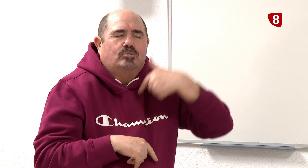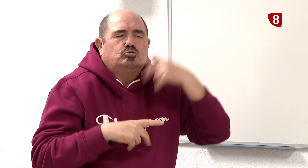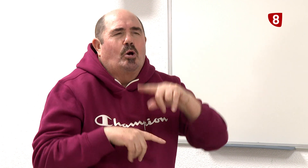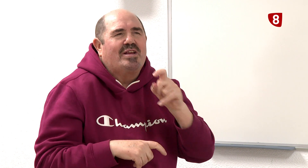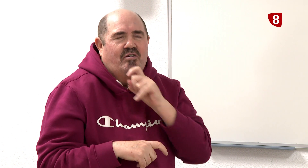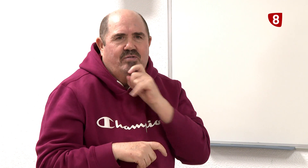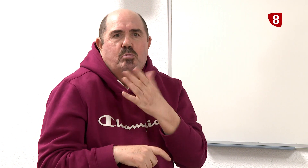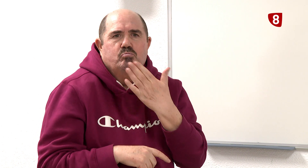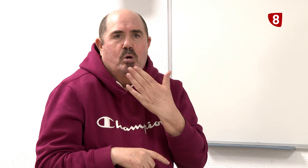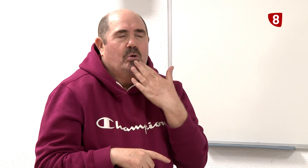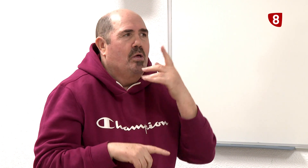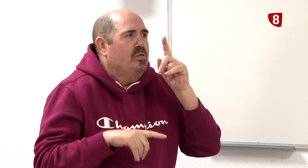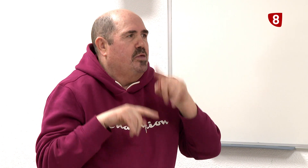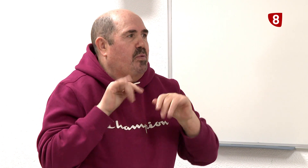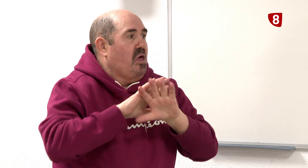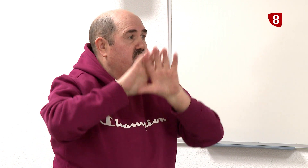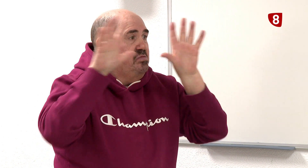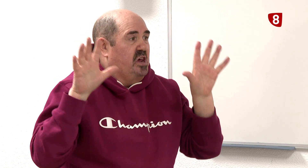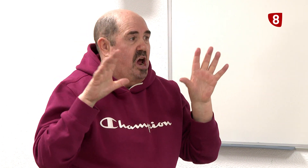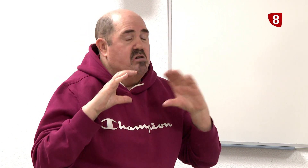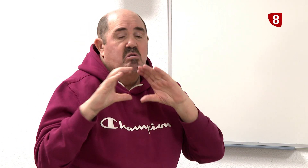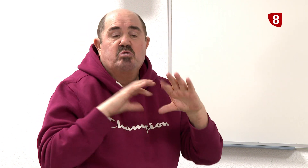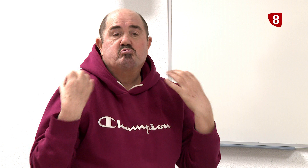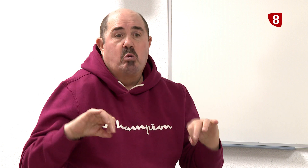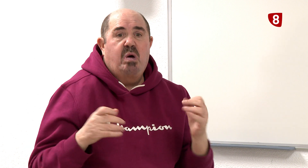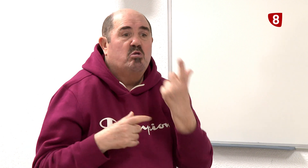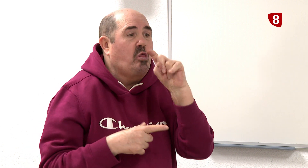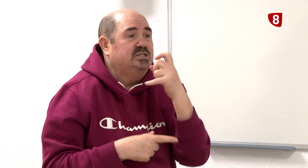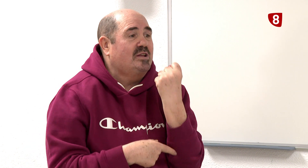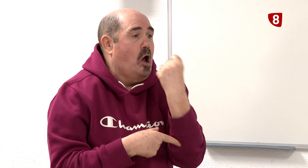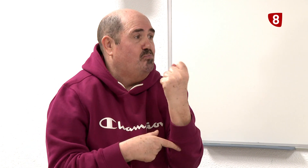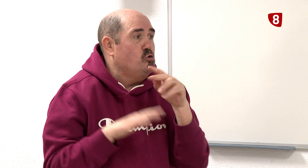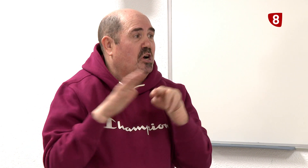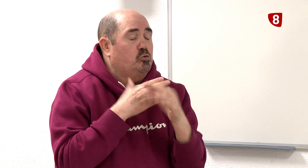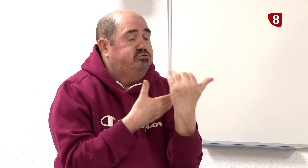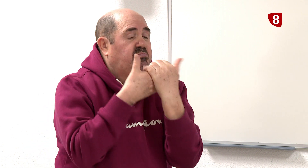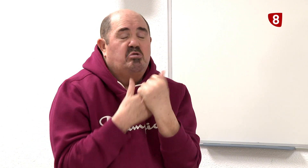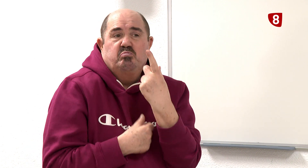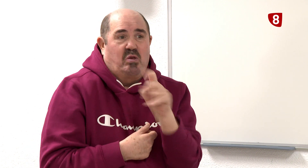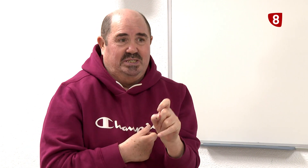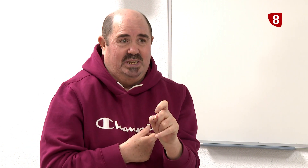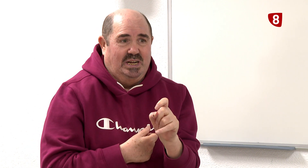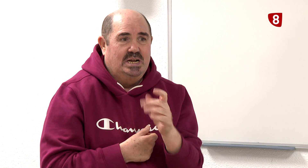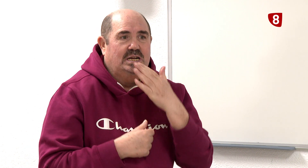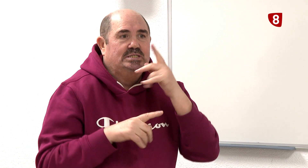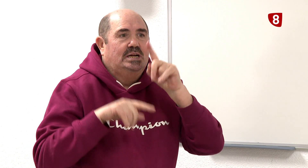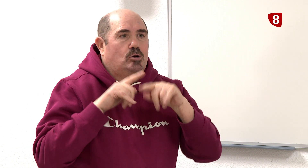que adaptarnos. Saben que yo soy una persona que tengo problemas de campo visual, de día no hace falta, si hay luz no hace falta, no me hace falta lengua de signos